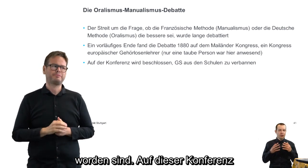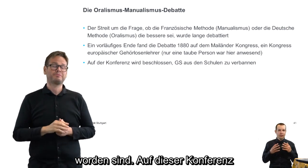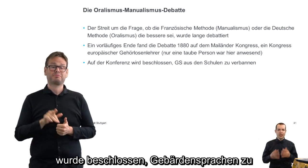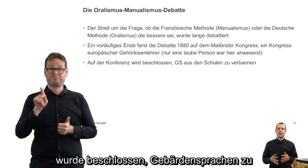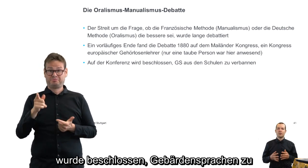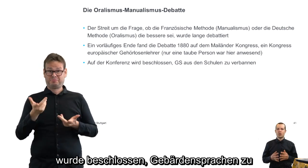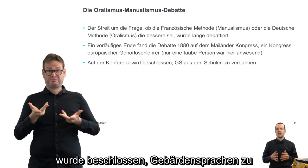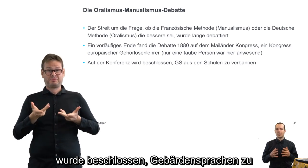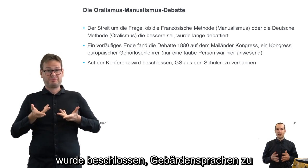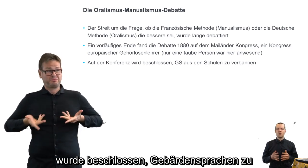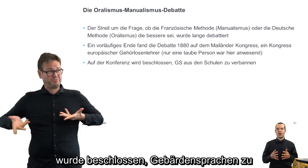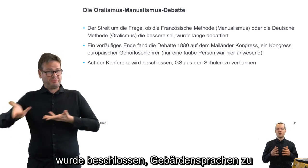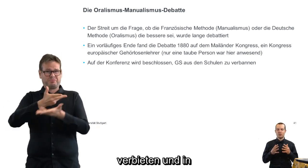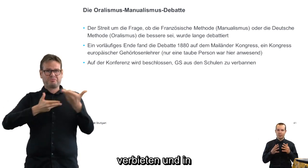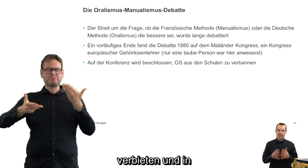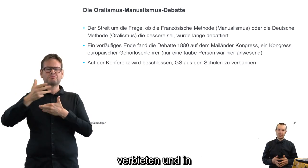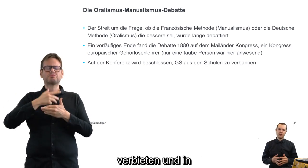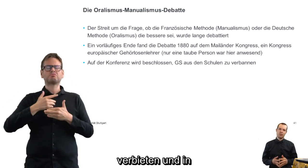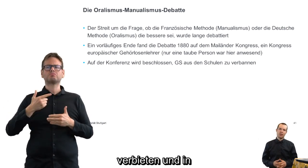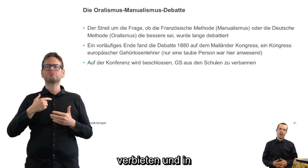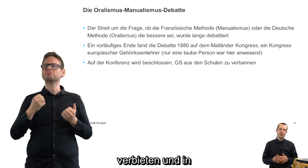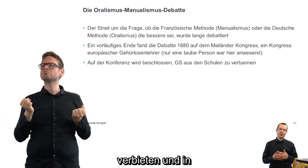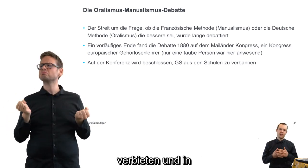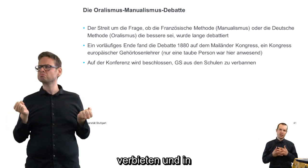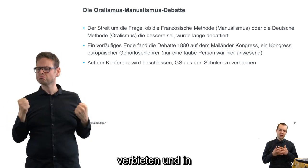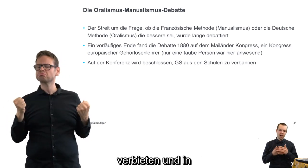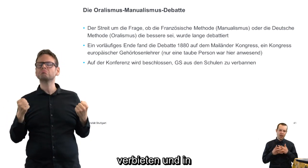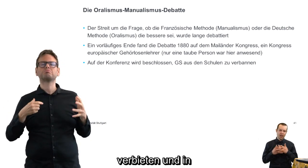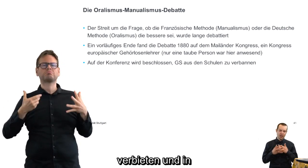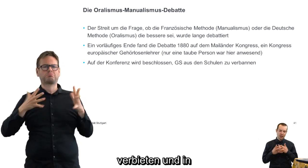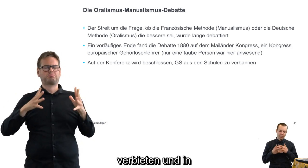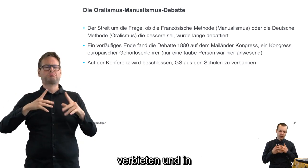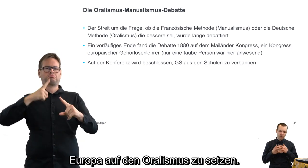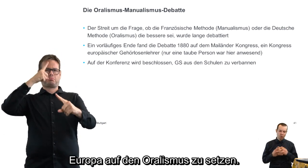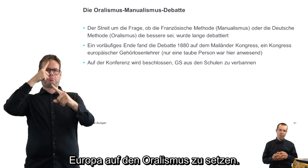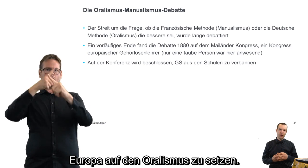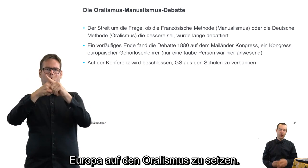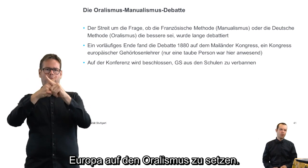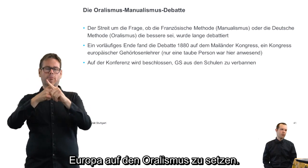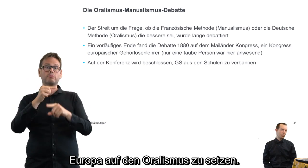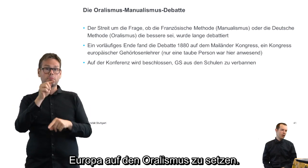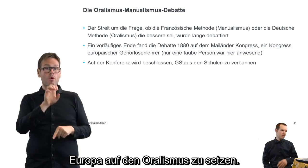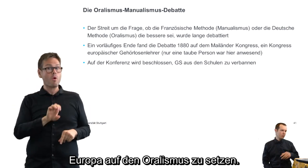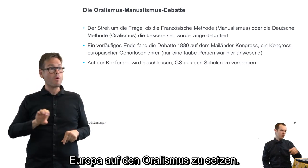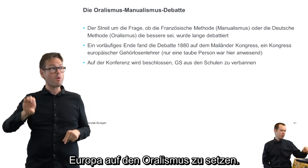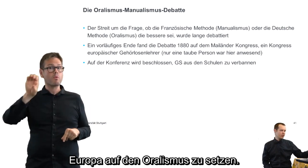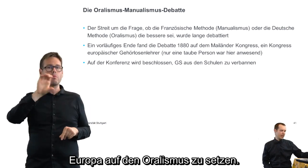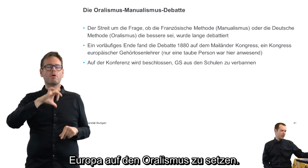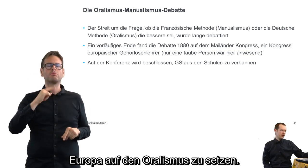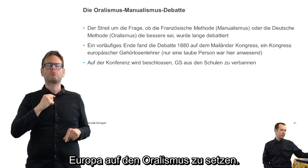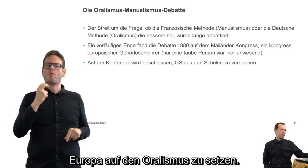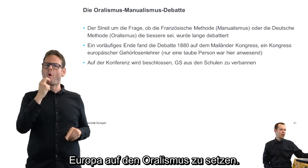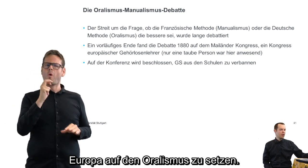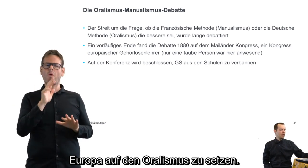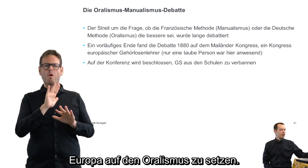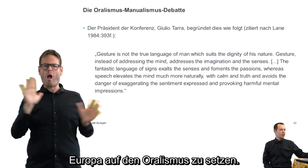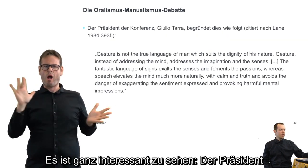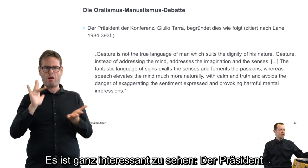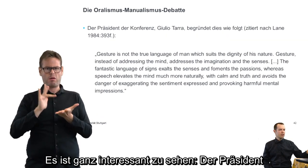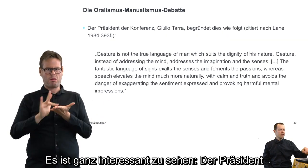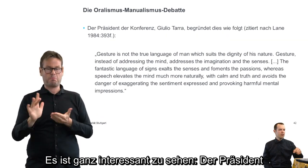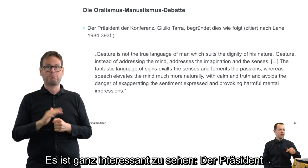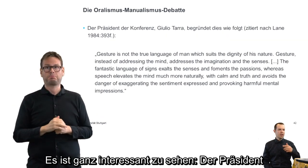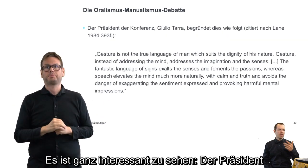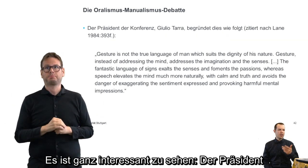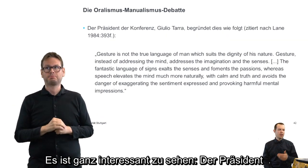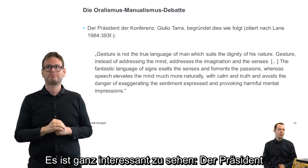Und auf dieser Konferenz wurde beschlossen, Gebärdensprachen zu verbieten. Und einfach diese, einfach in Europa auf den Oralismus zu setzen. Es